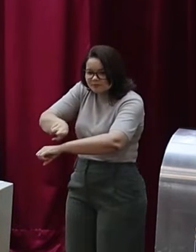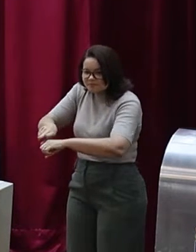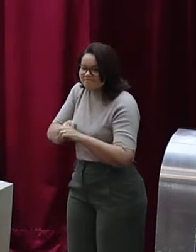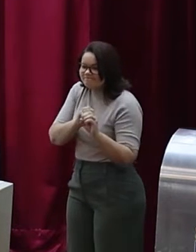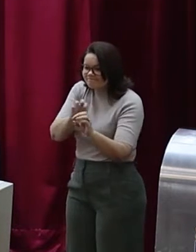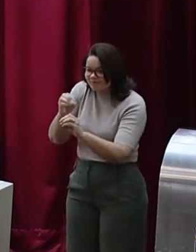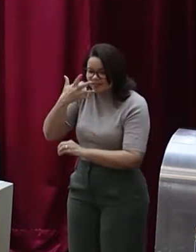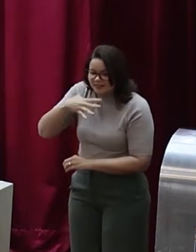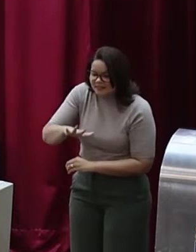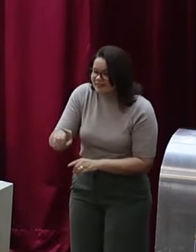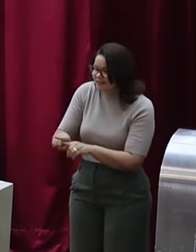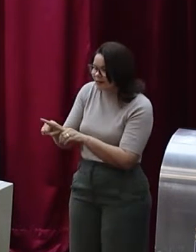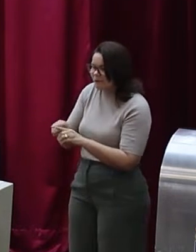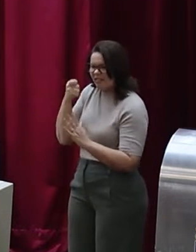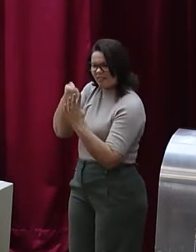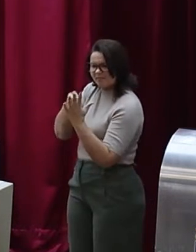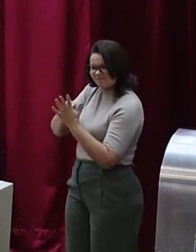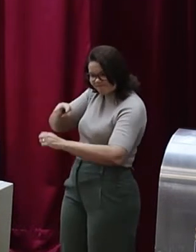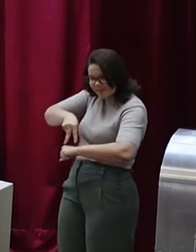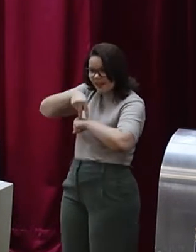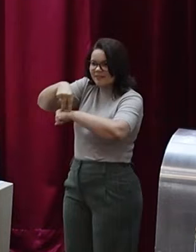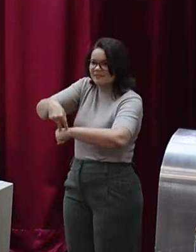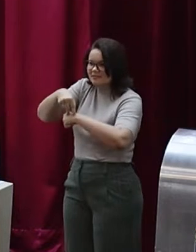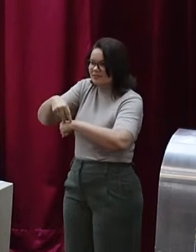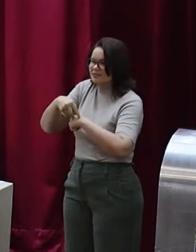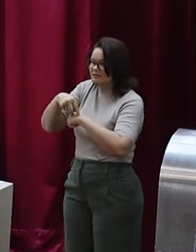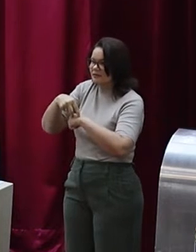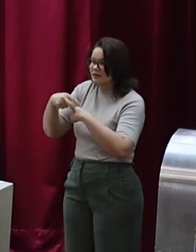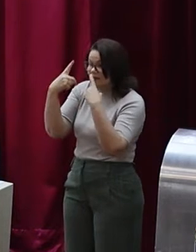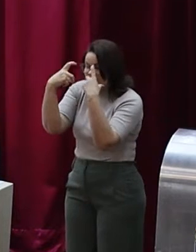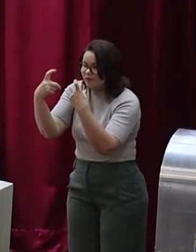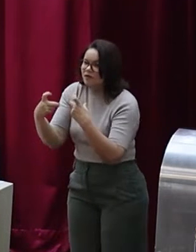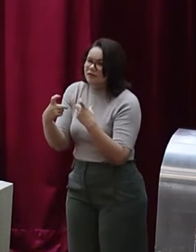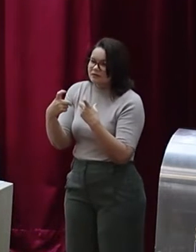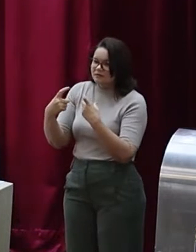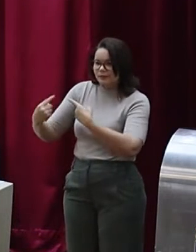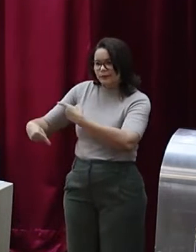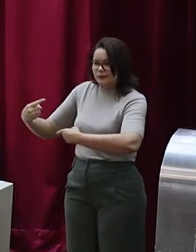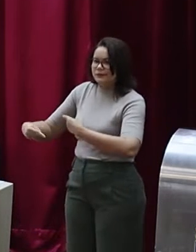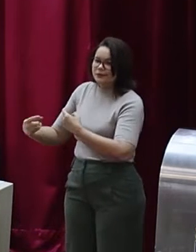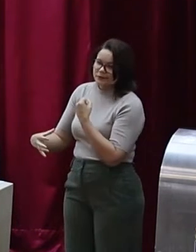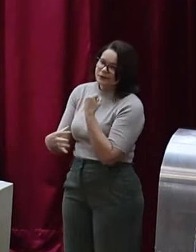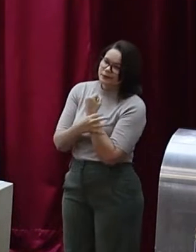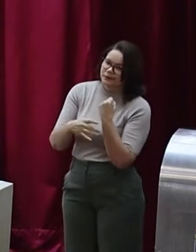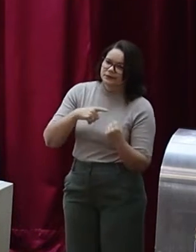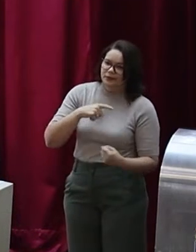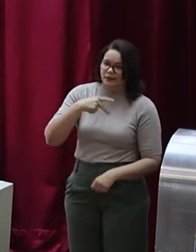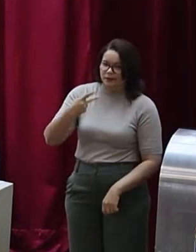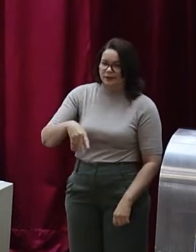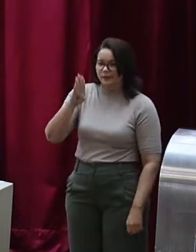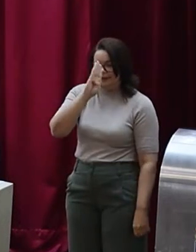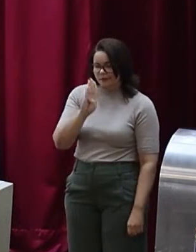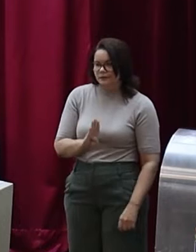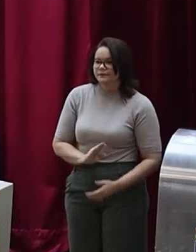dessa contra-segurança, né, dessa resistência à violenta política de segurança que a gente tem no Brasil. Então, a esperança nessa